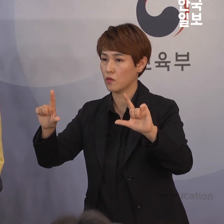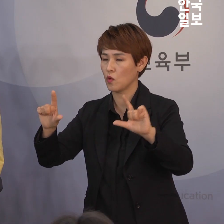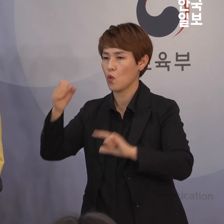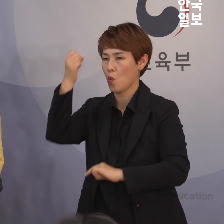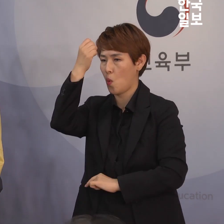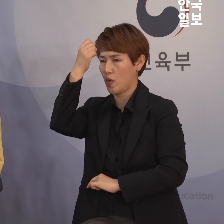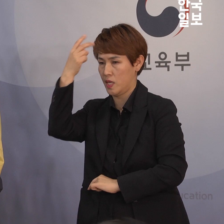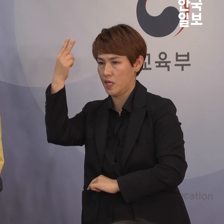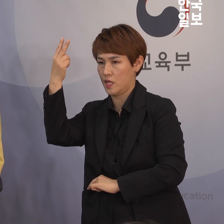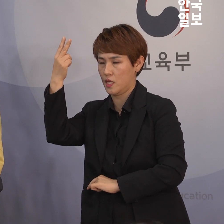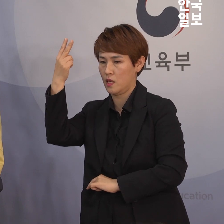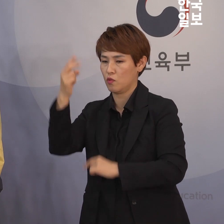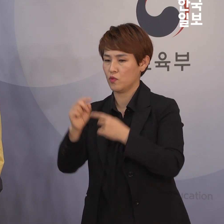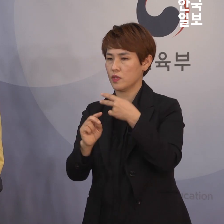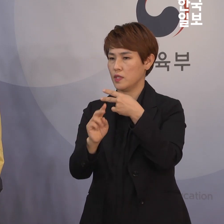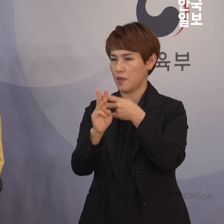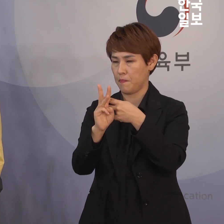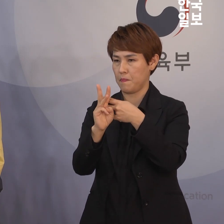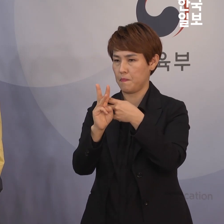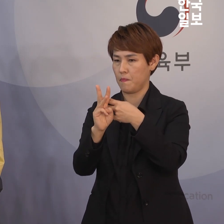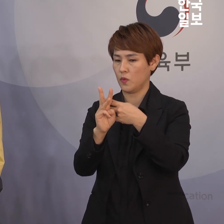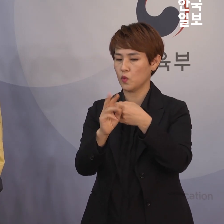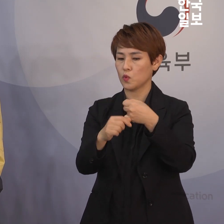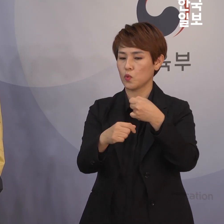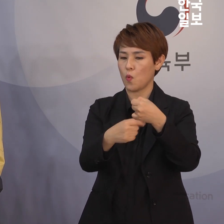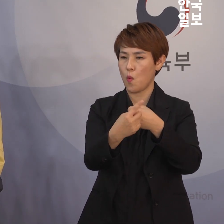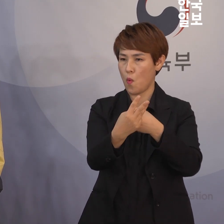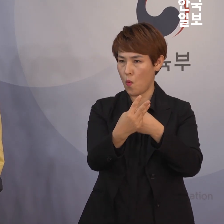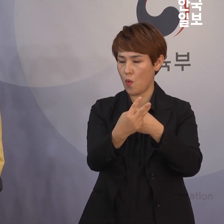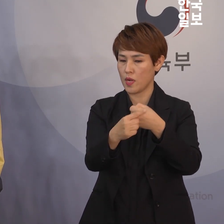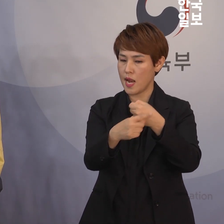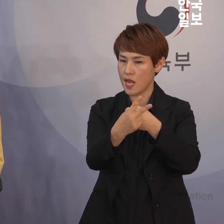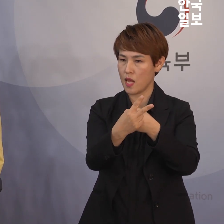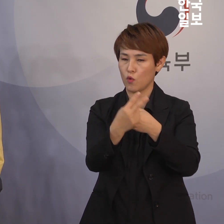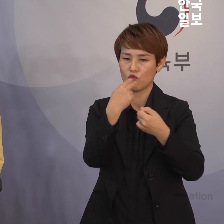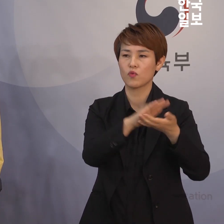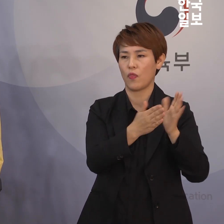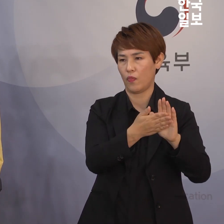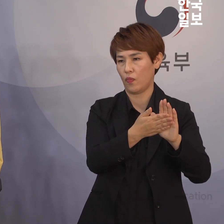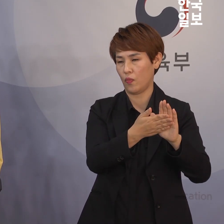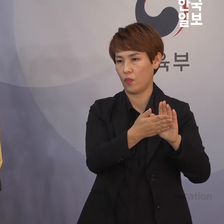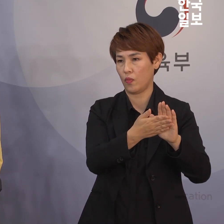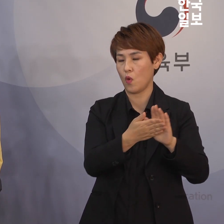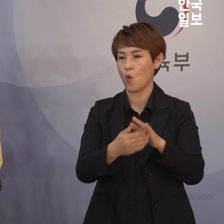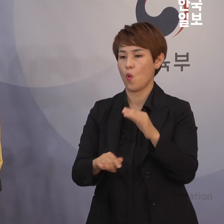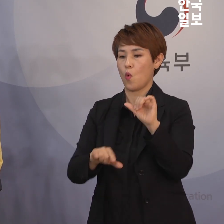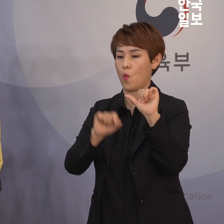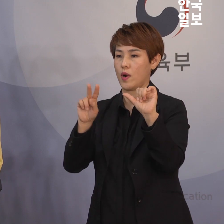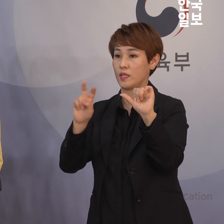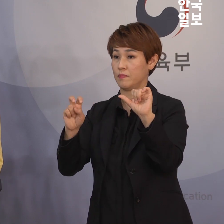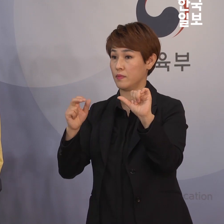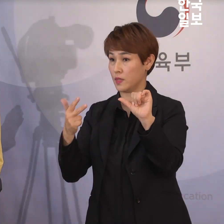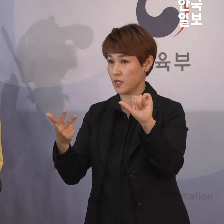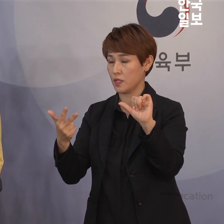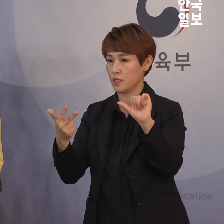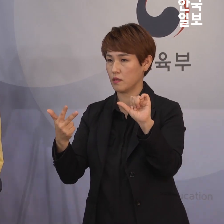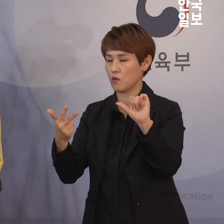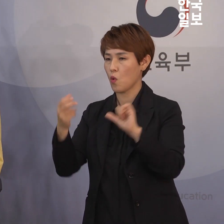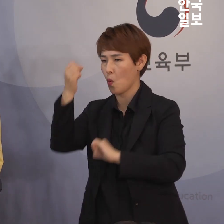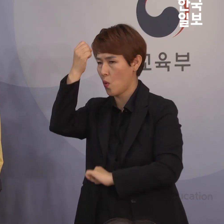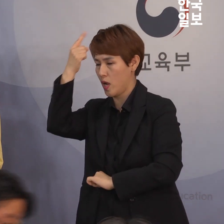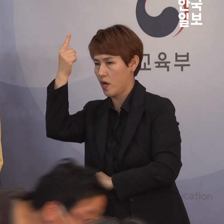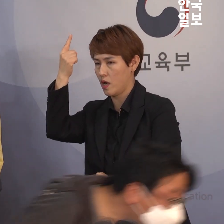고2, 중3, 초 1, 2학년과 유치원이, 5월 27일에는